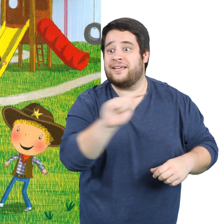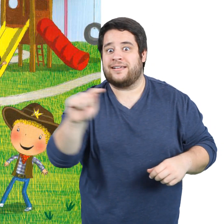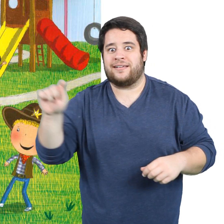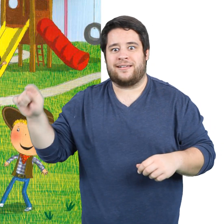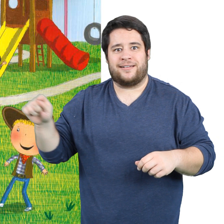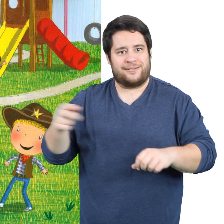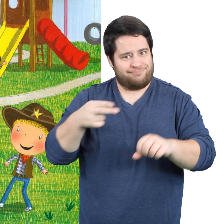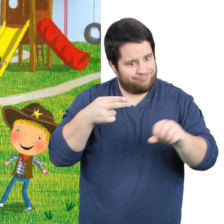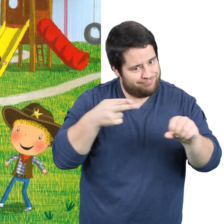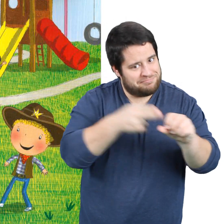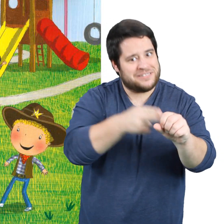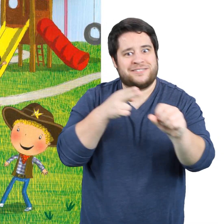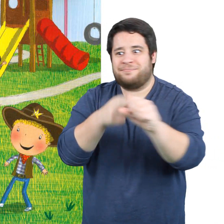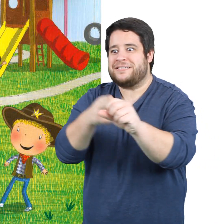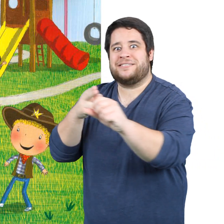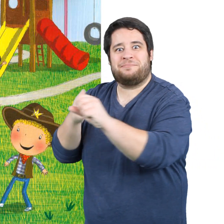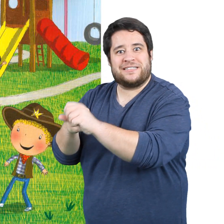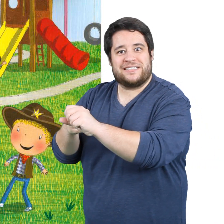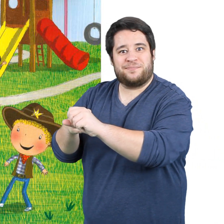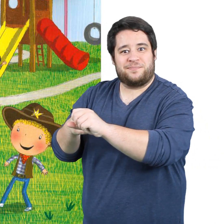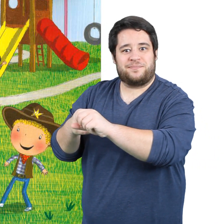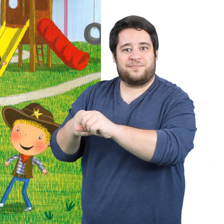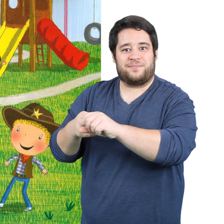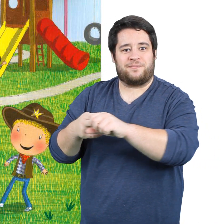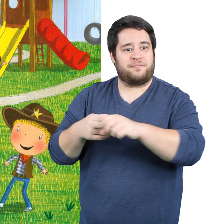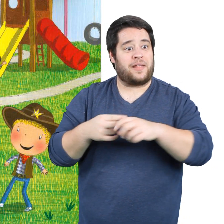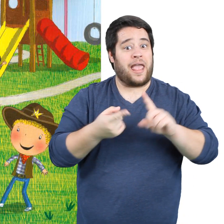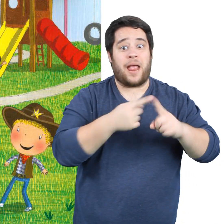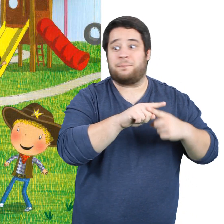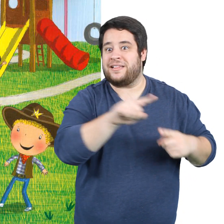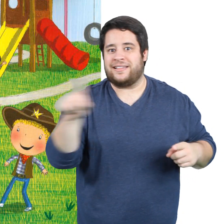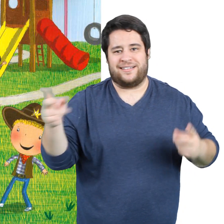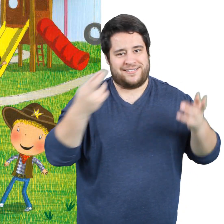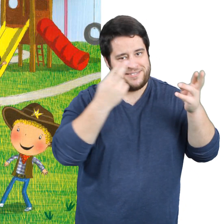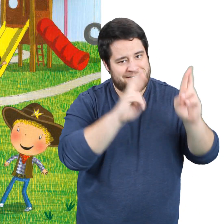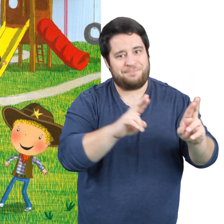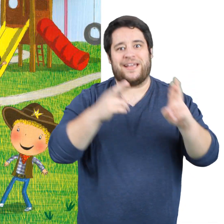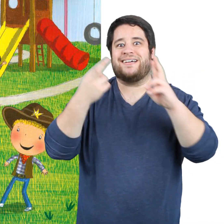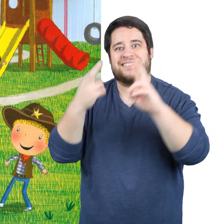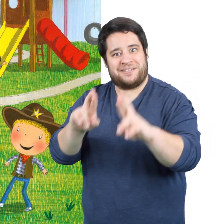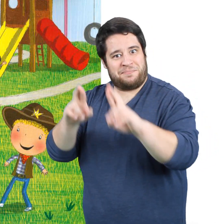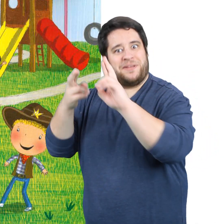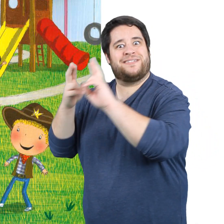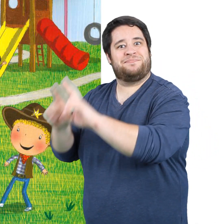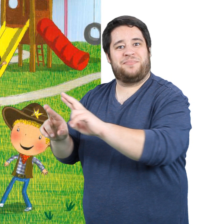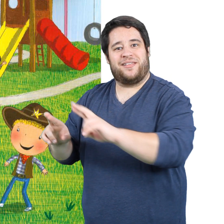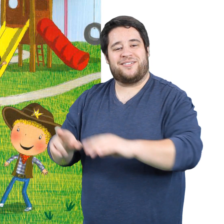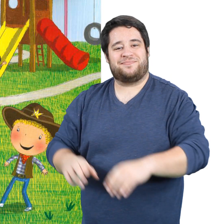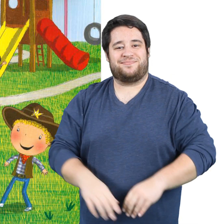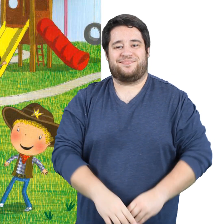Le jeune cowboy participait aux jeux organisés sans jamais plus causer